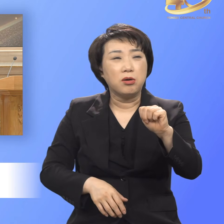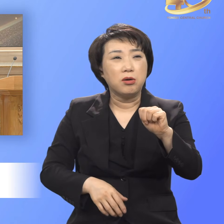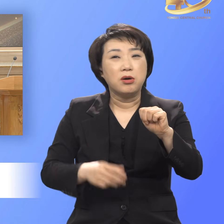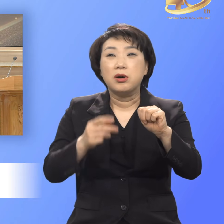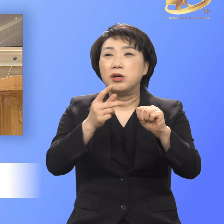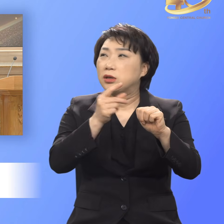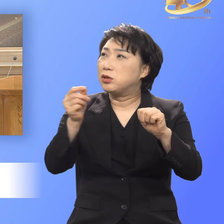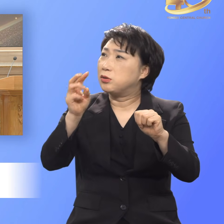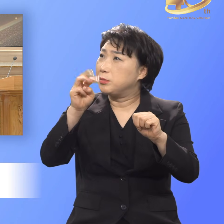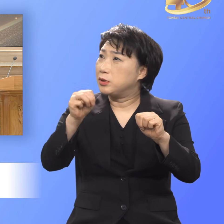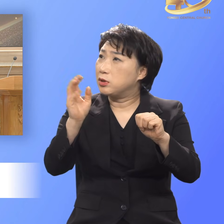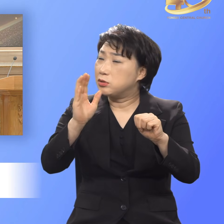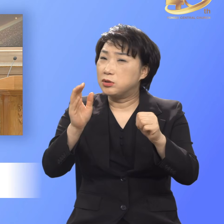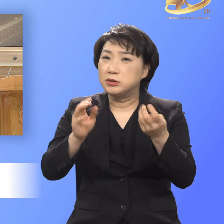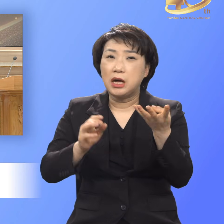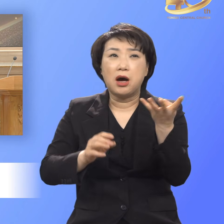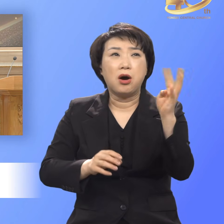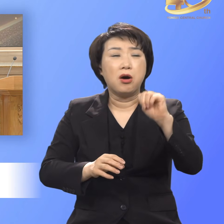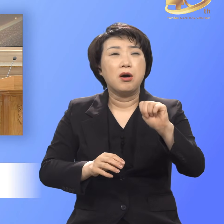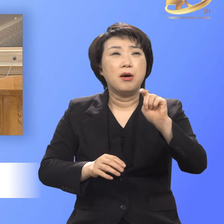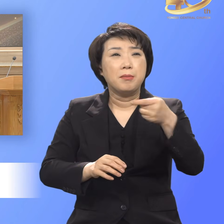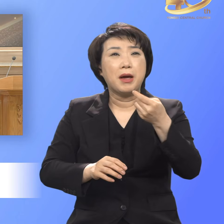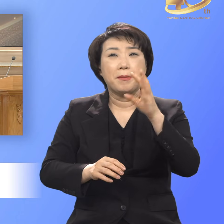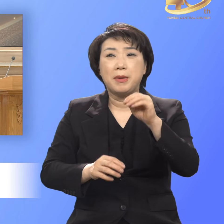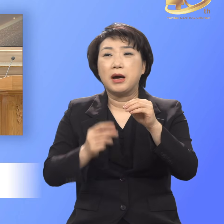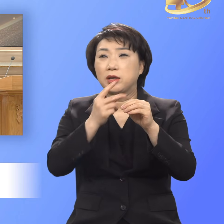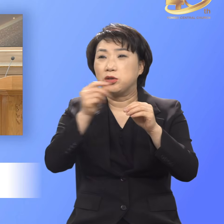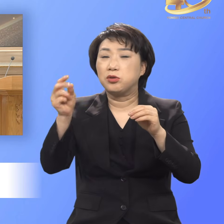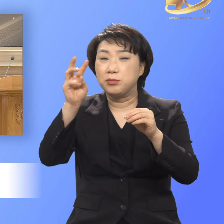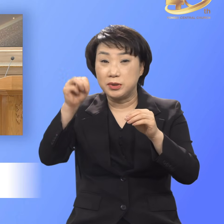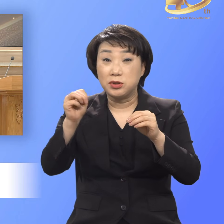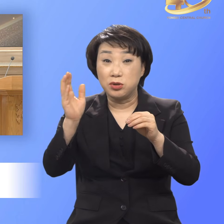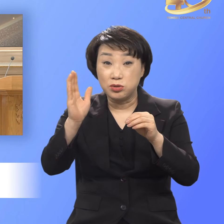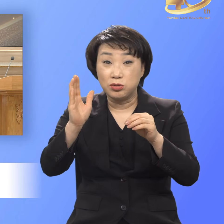킬로, 4억 한 100만 킬로 정도?